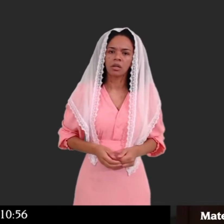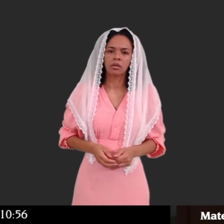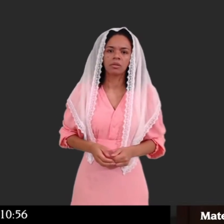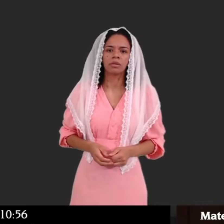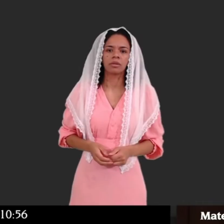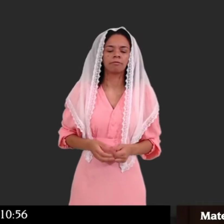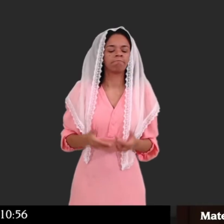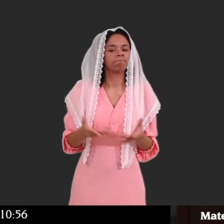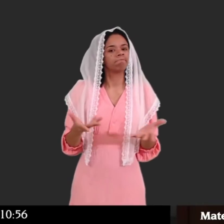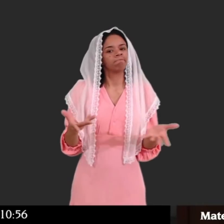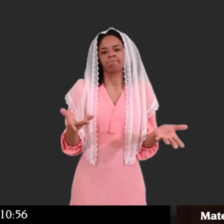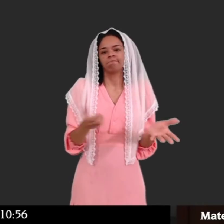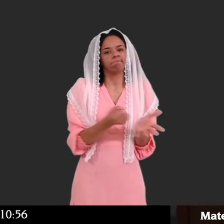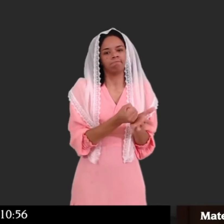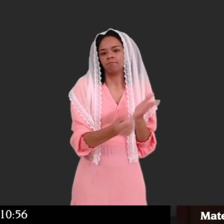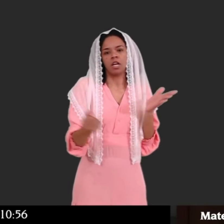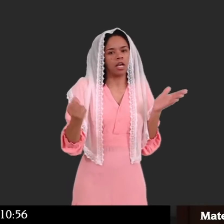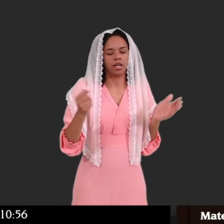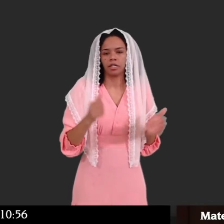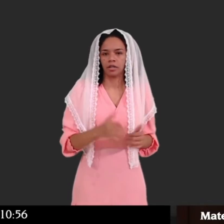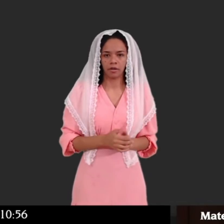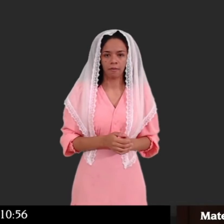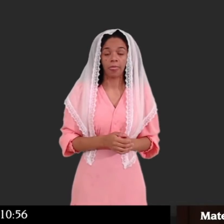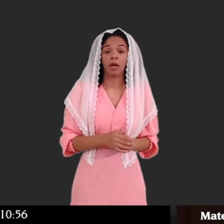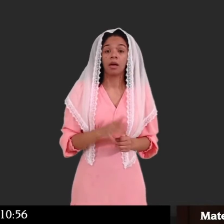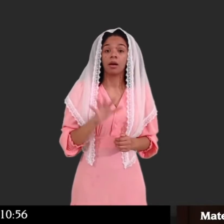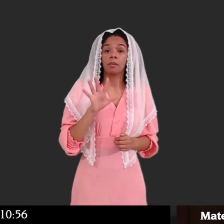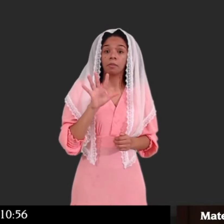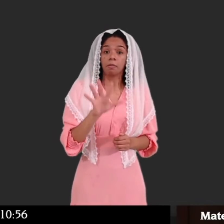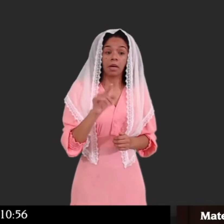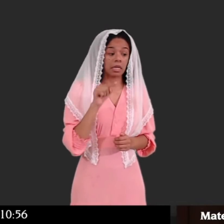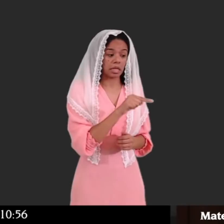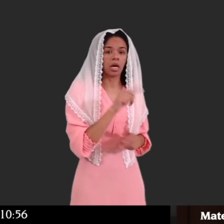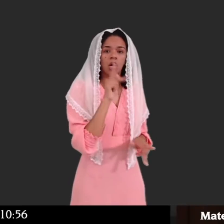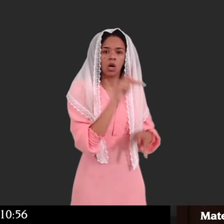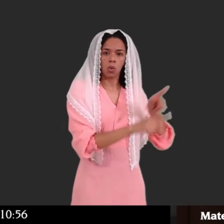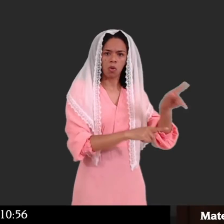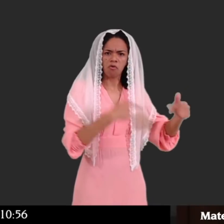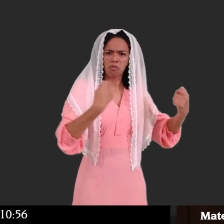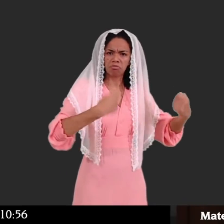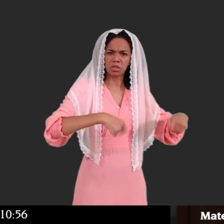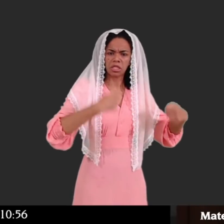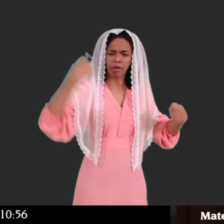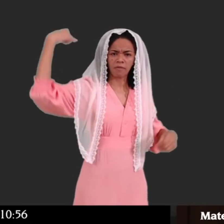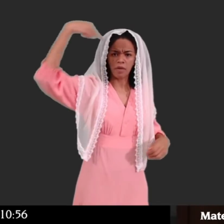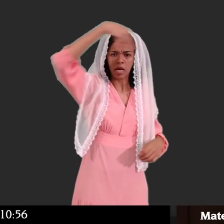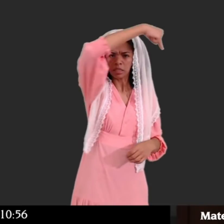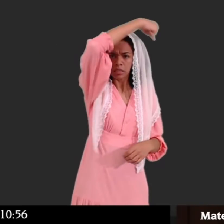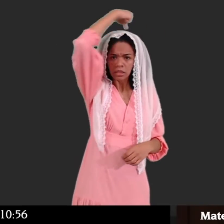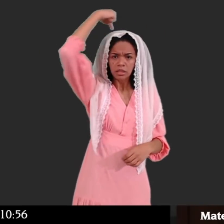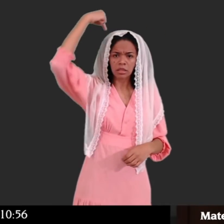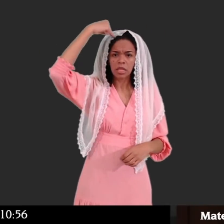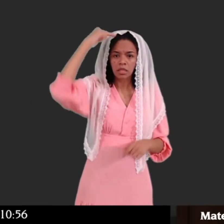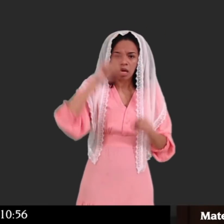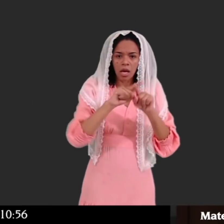Dormiram outra vez, e no meio deles, onde devia estar o sacerdócio santo, o inimigo